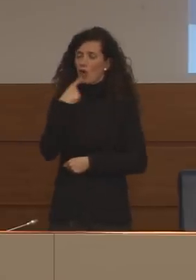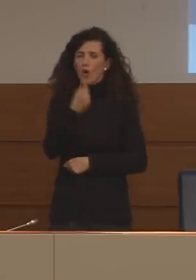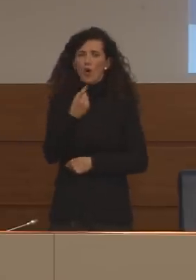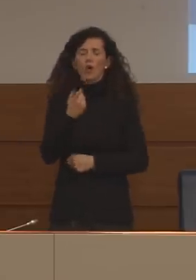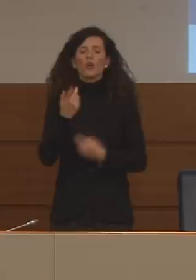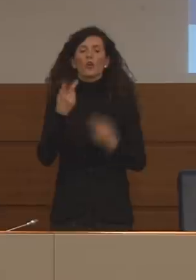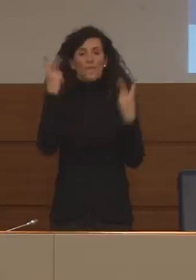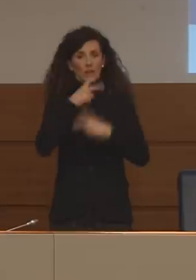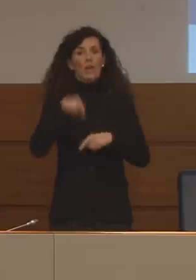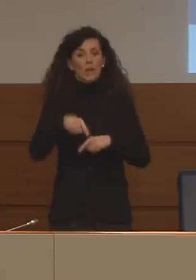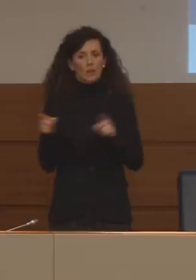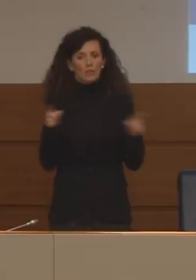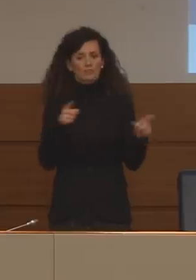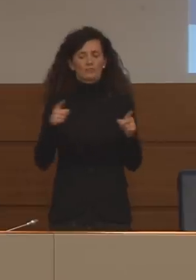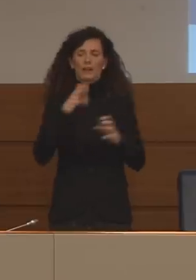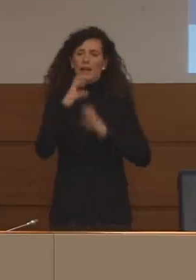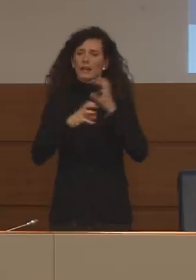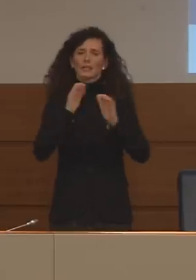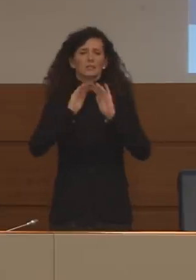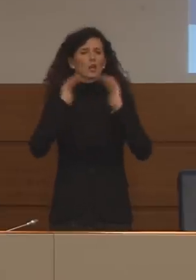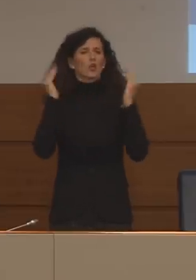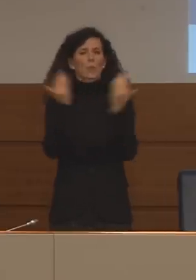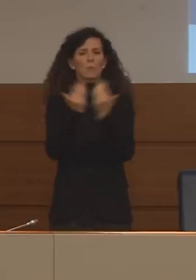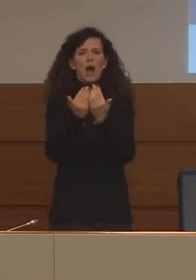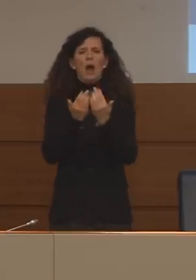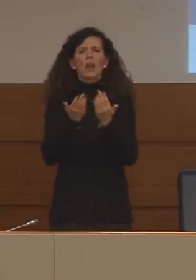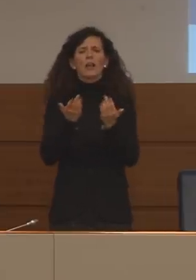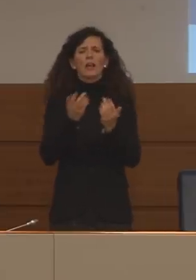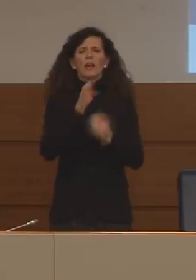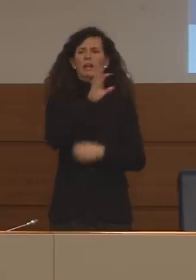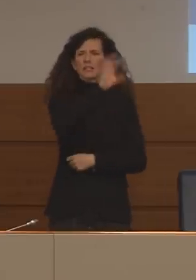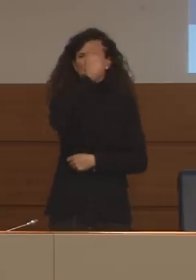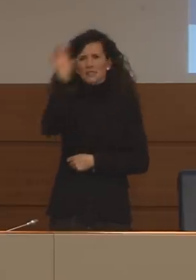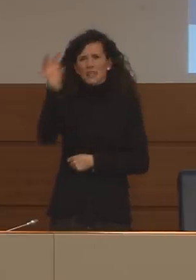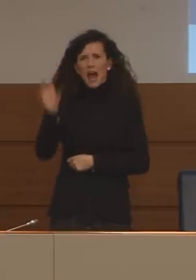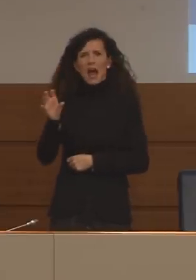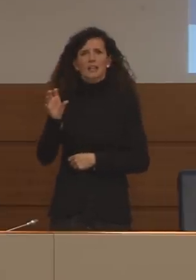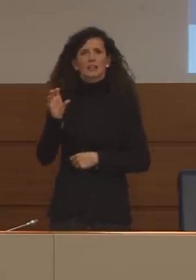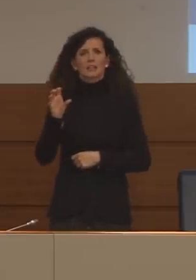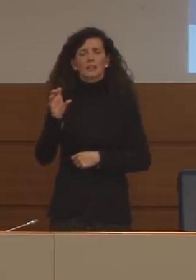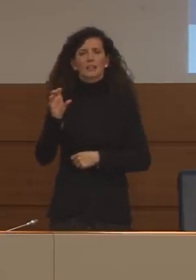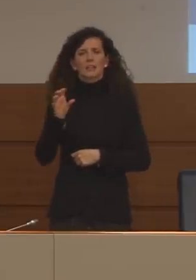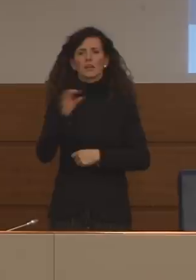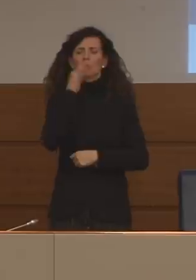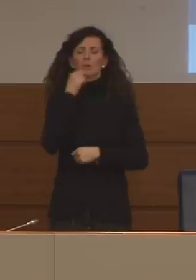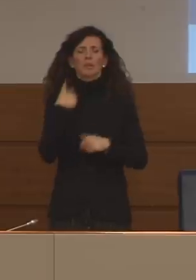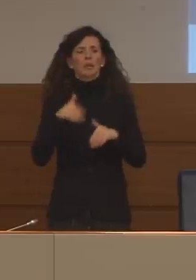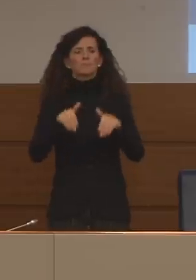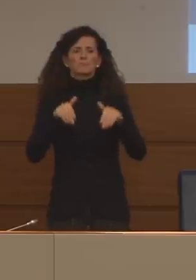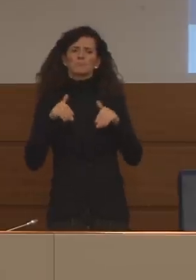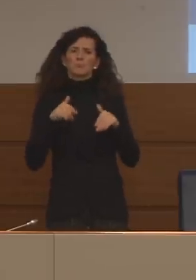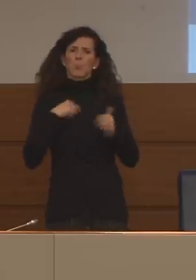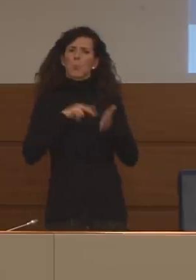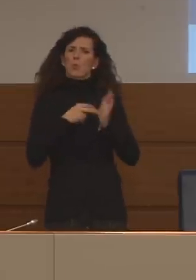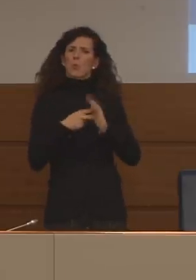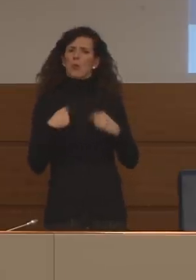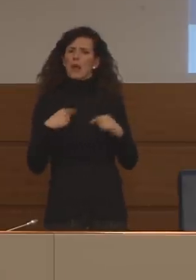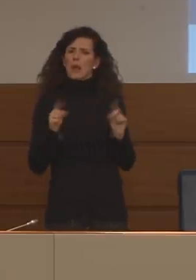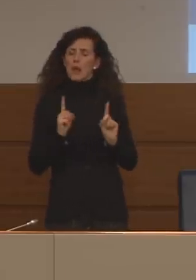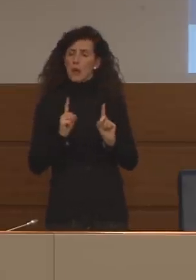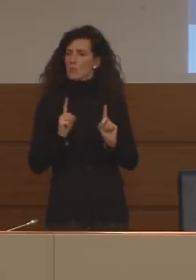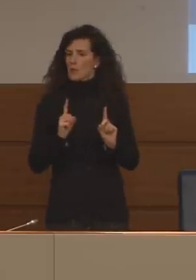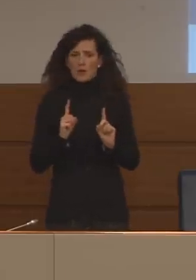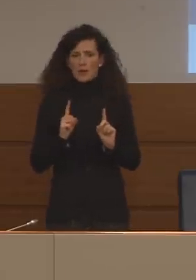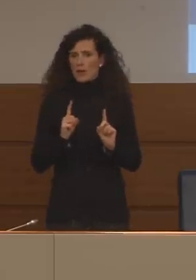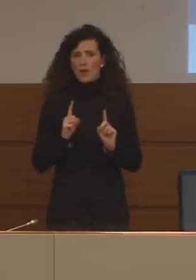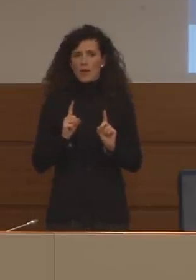globale e quindi nessun paese può considerarsi esente indipendentemente dal numero